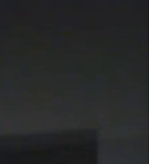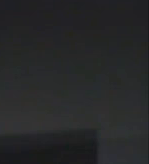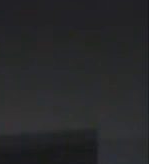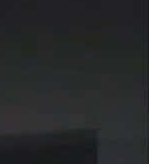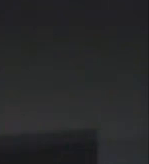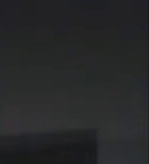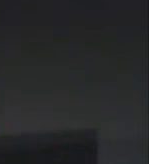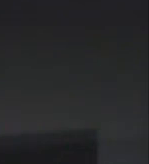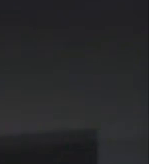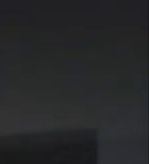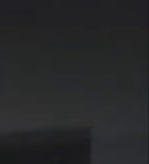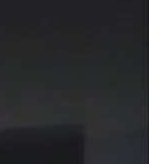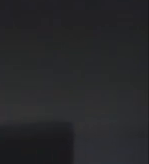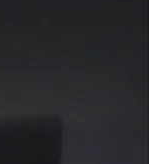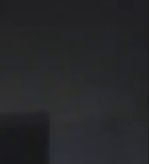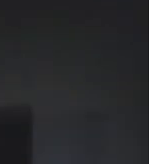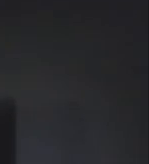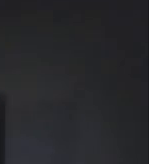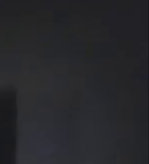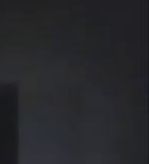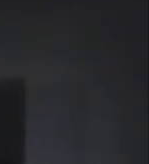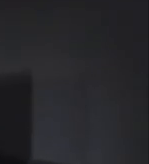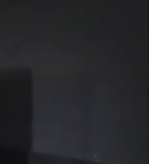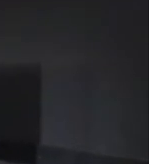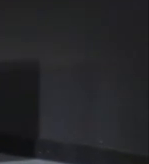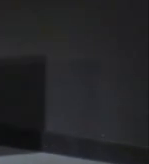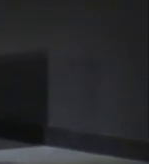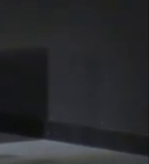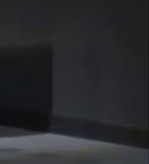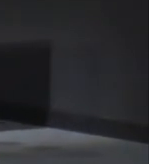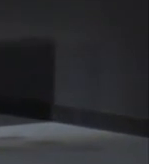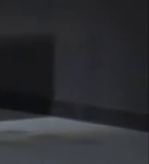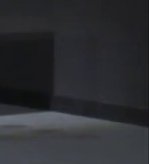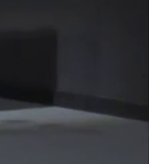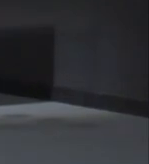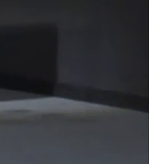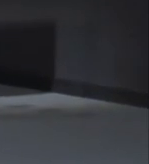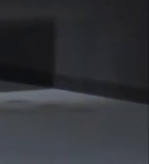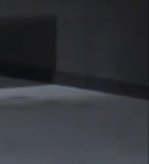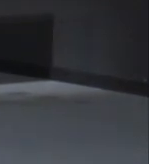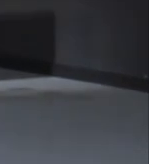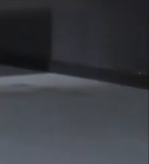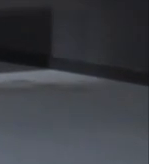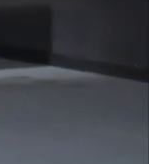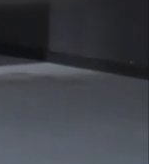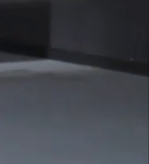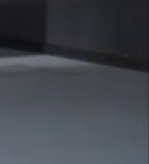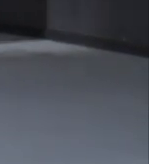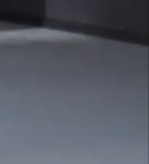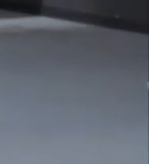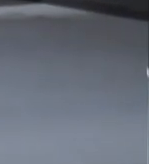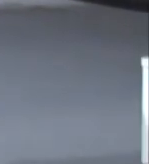y la culpa no es mala no estoy hablando de la culpa religiosidad a pecado no no no es que sólo